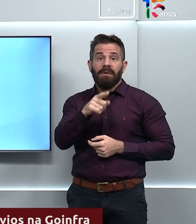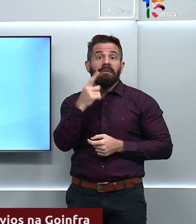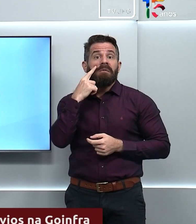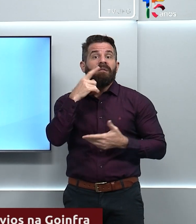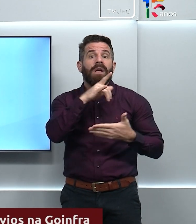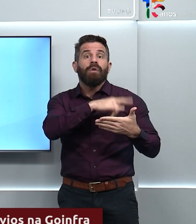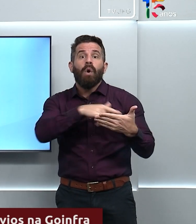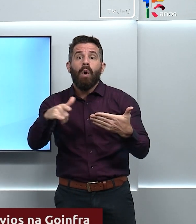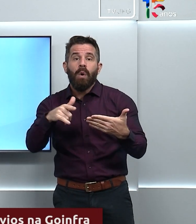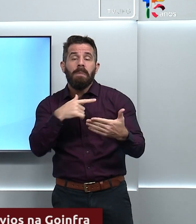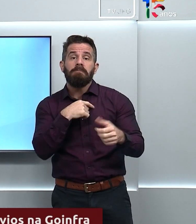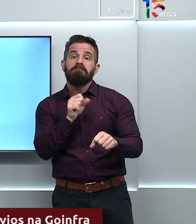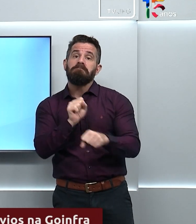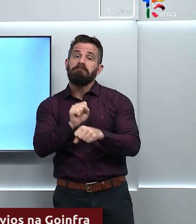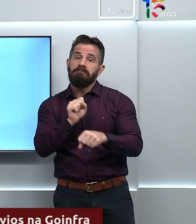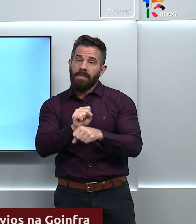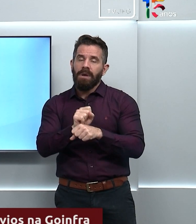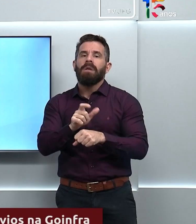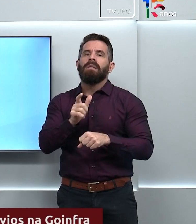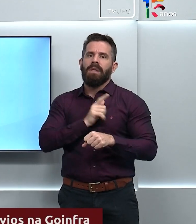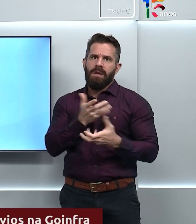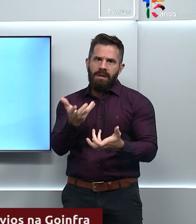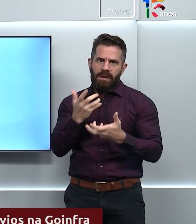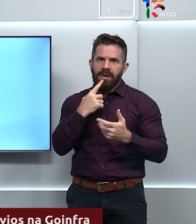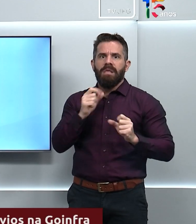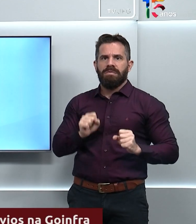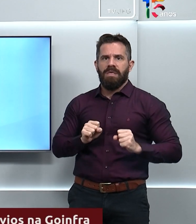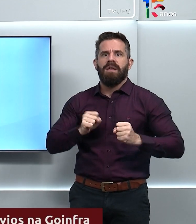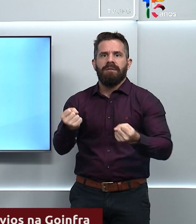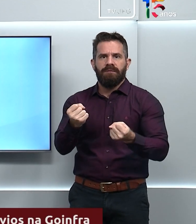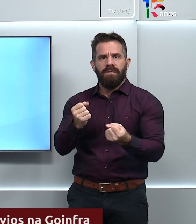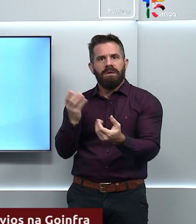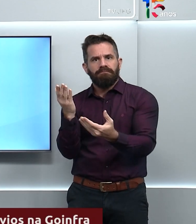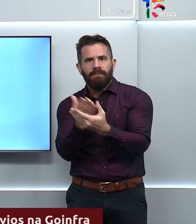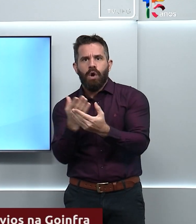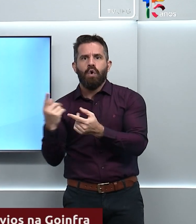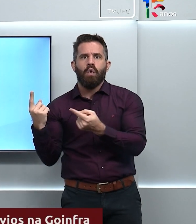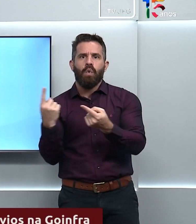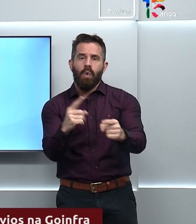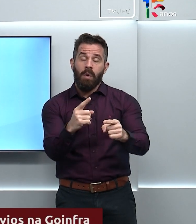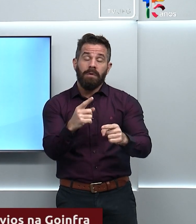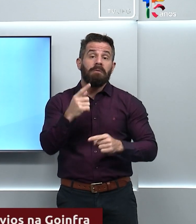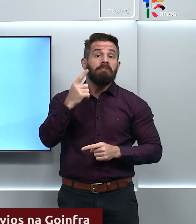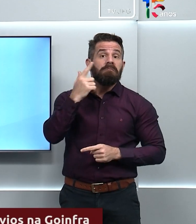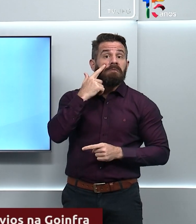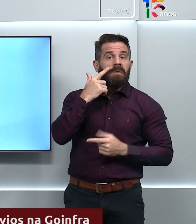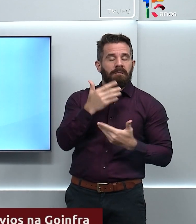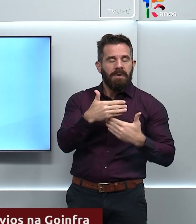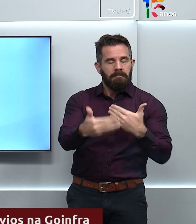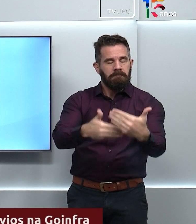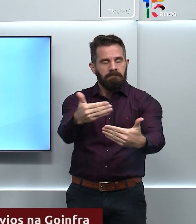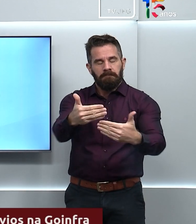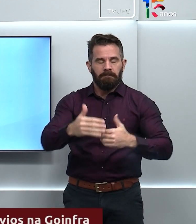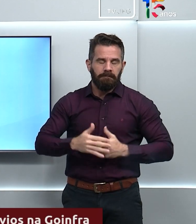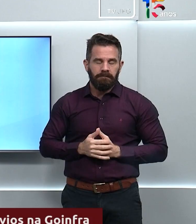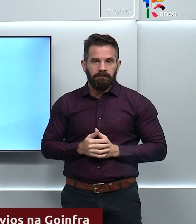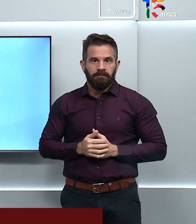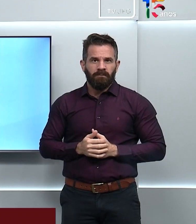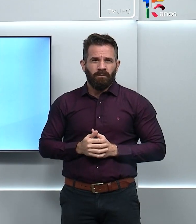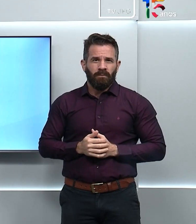investigação e que espera que o direito de ampla defesa e ao contraditório sejam garantidos.